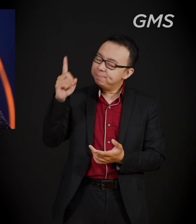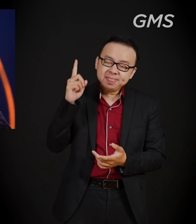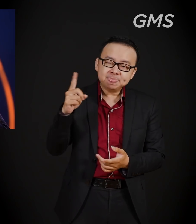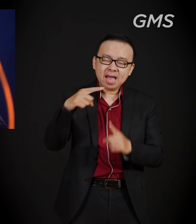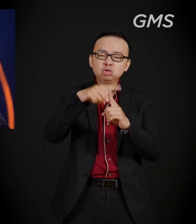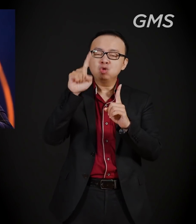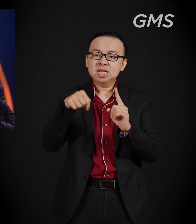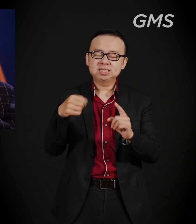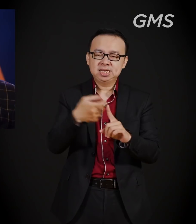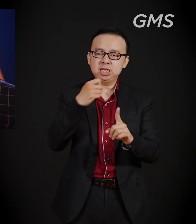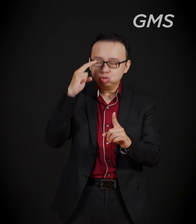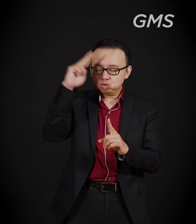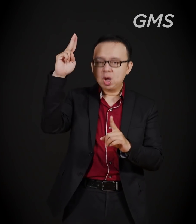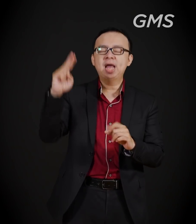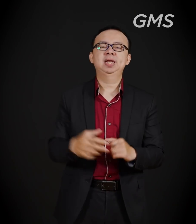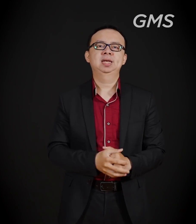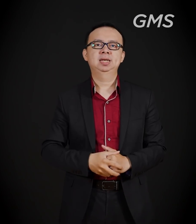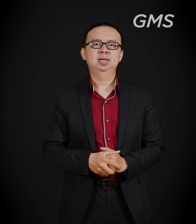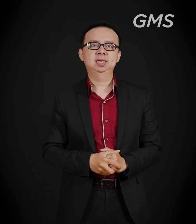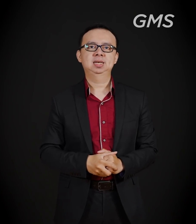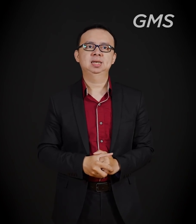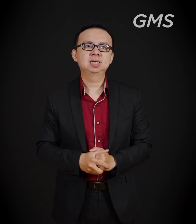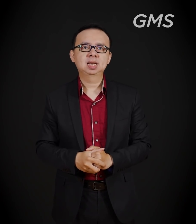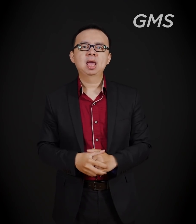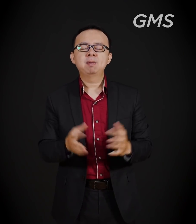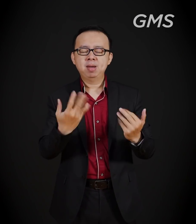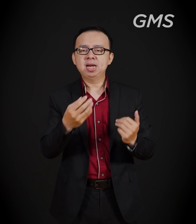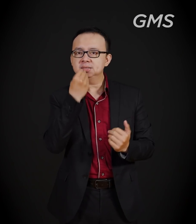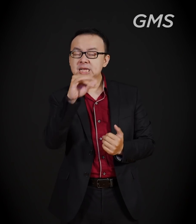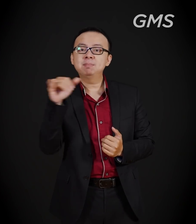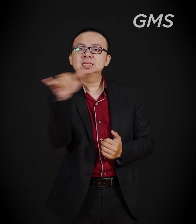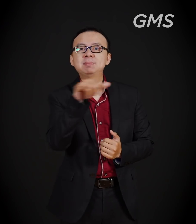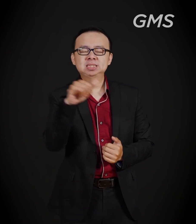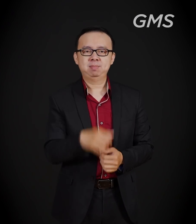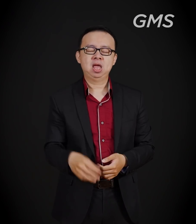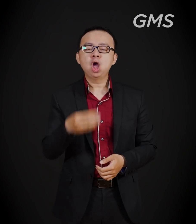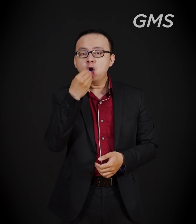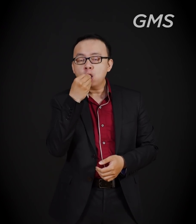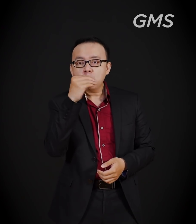tanpa terkecuali dan tanpa alasan. Sama-sama bilang sama saya, pekabaran Injil